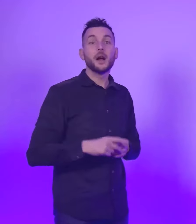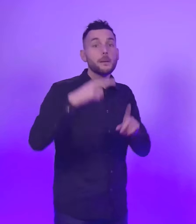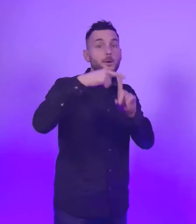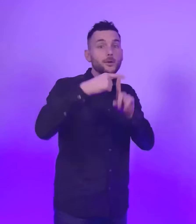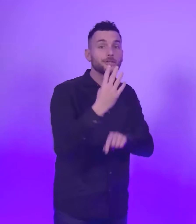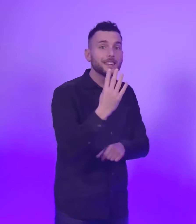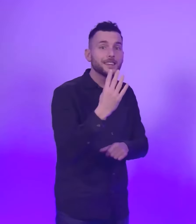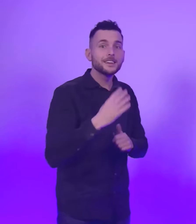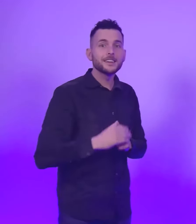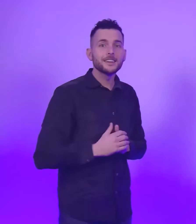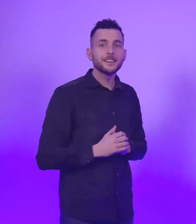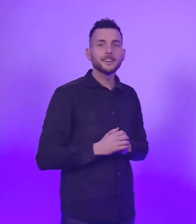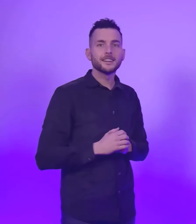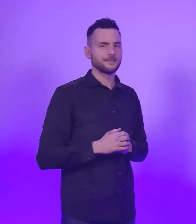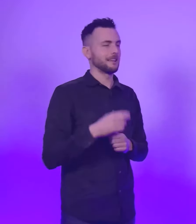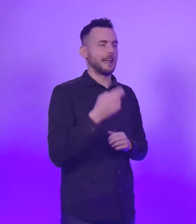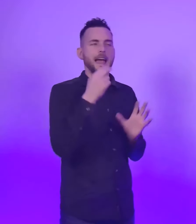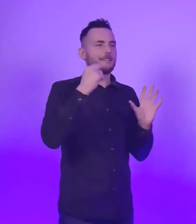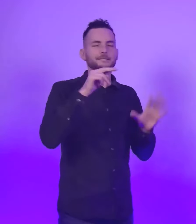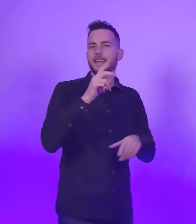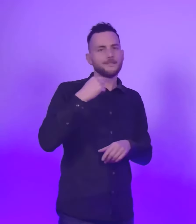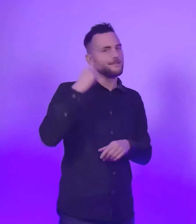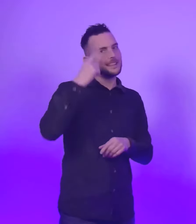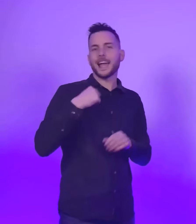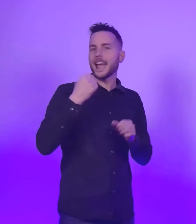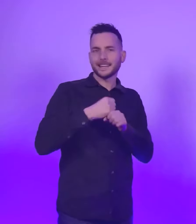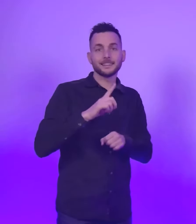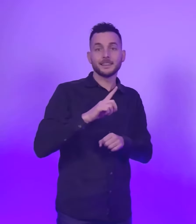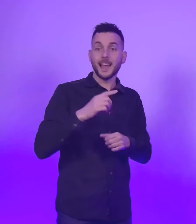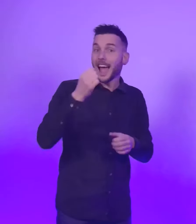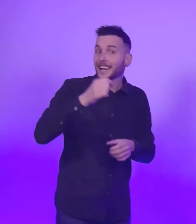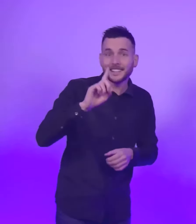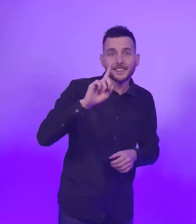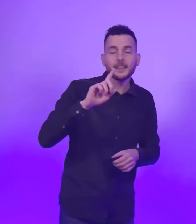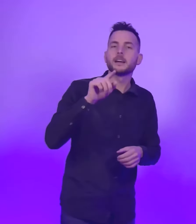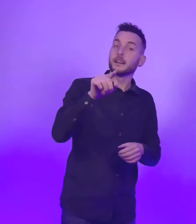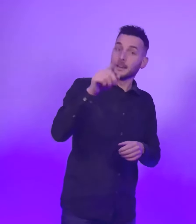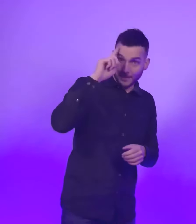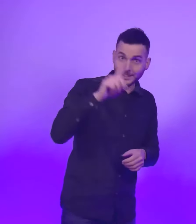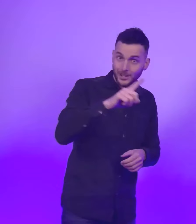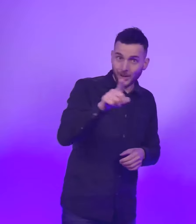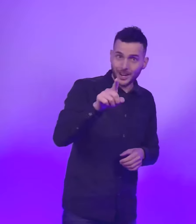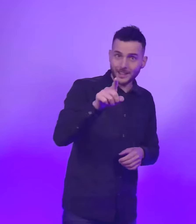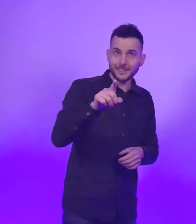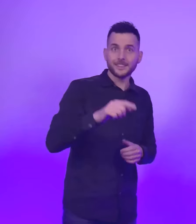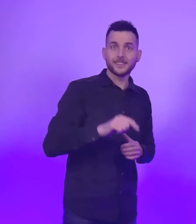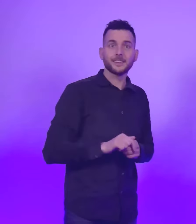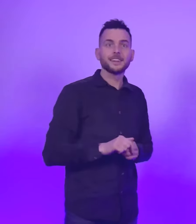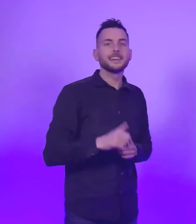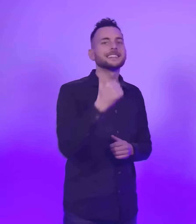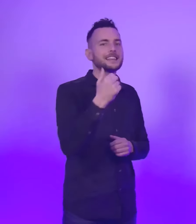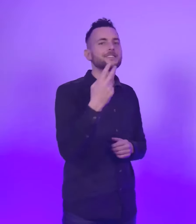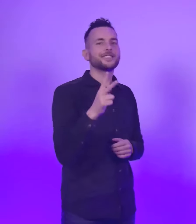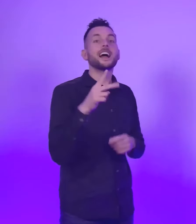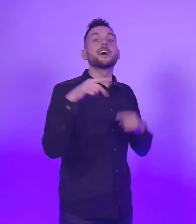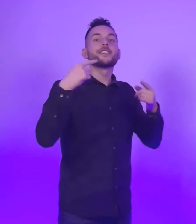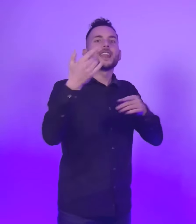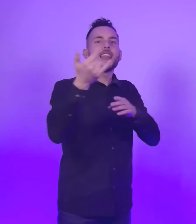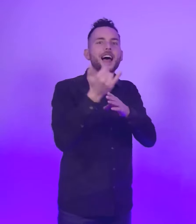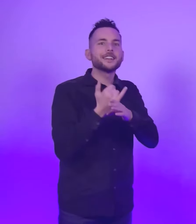4. Nee, weet ik echt niet. Echt niet? Kids, nee. Weten jullie dat? 26. En dan de